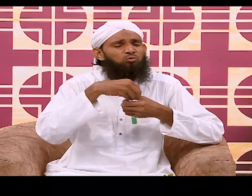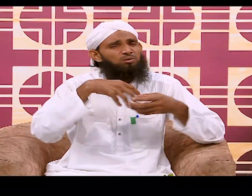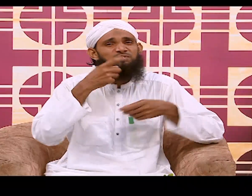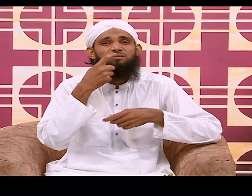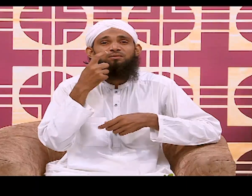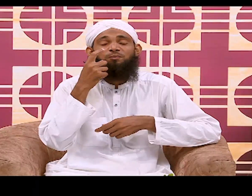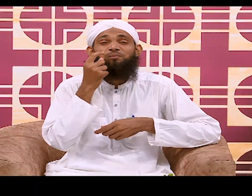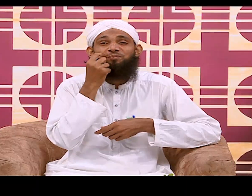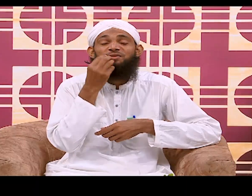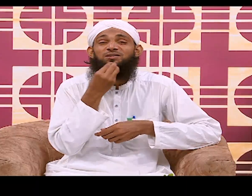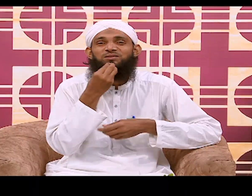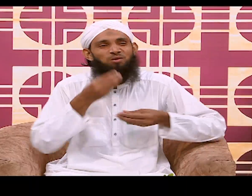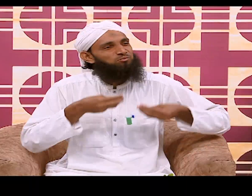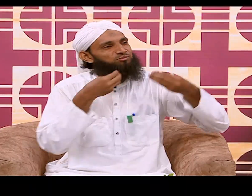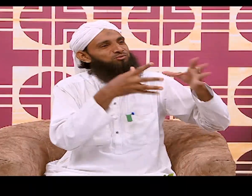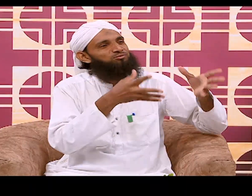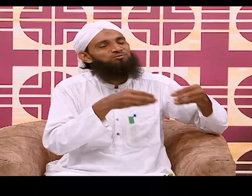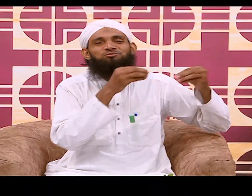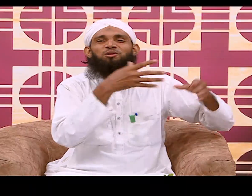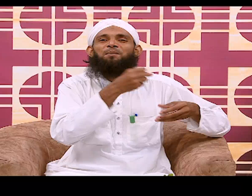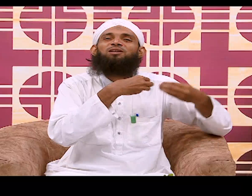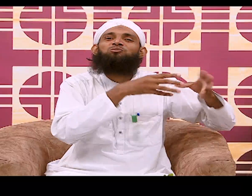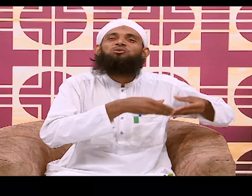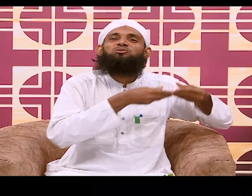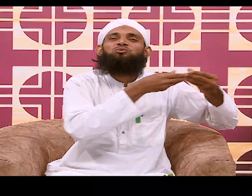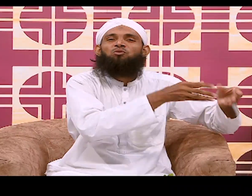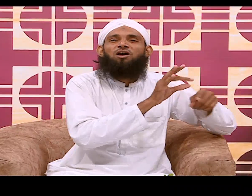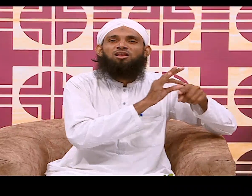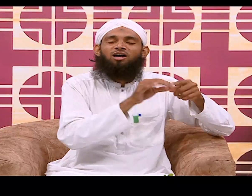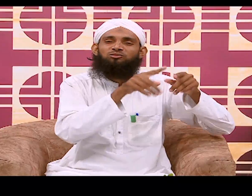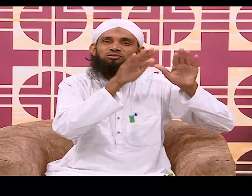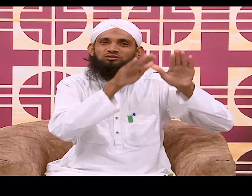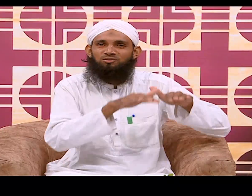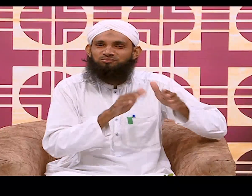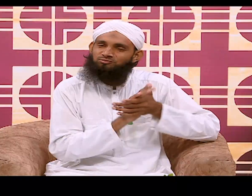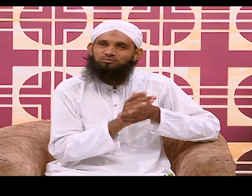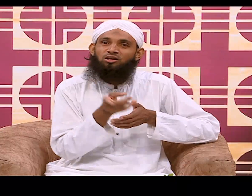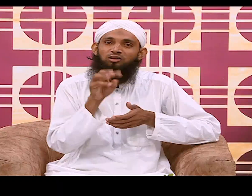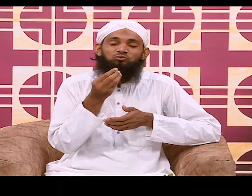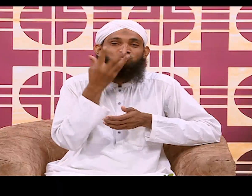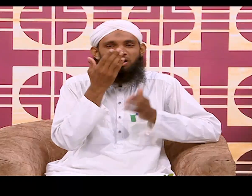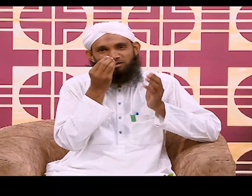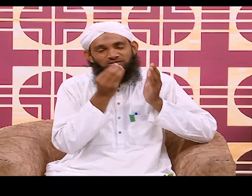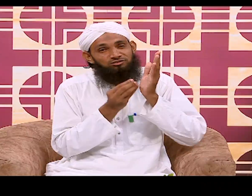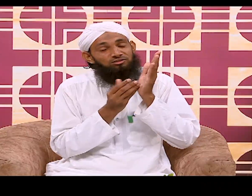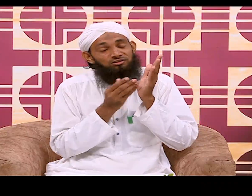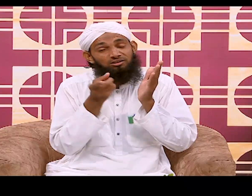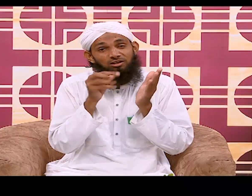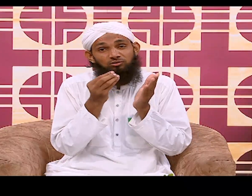دیا۔ ان کے ہاں رات گزاری اور سفر پر روانہ ہو گئے۔ شیخ عبد الرزاق رحمت اللہ علیہ فرماتے ہیں، 2